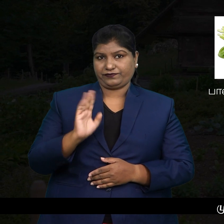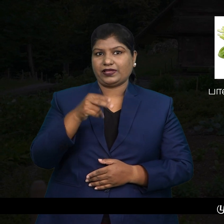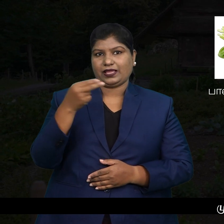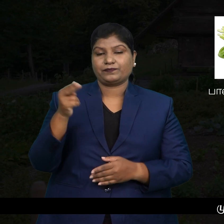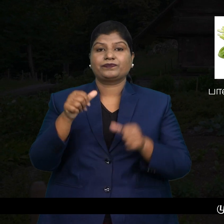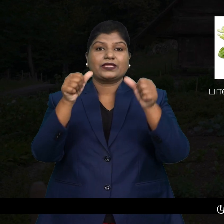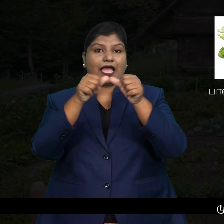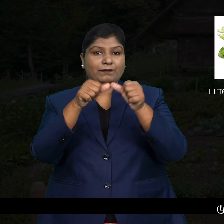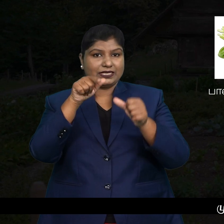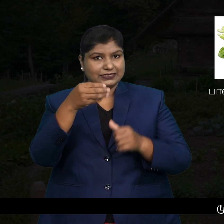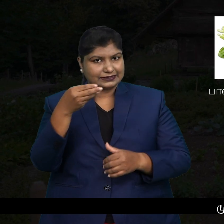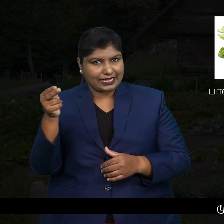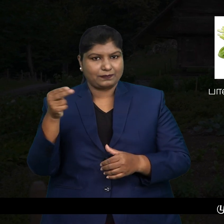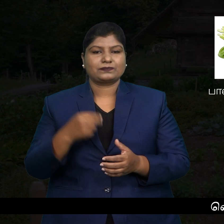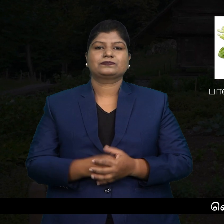முளக்கீரை,